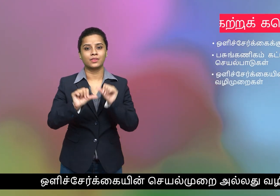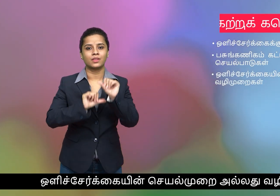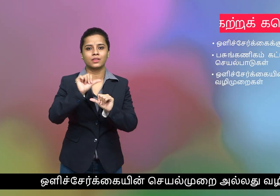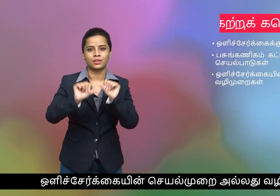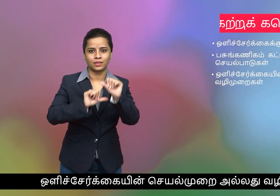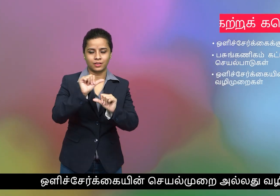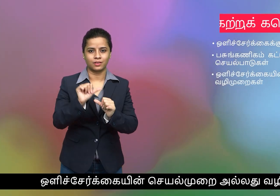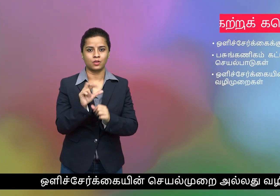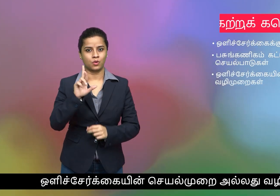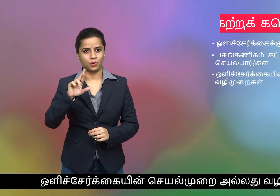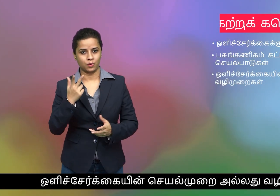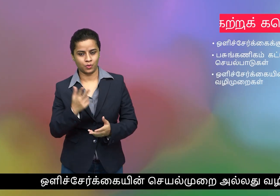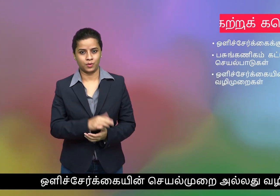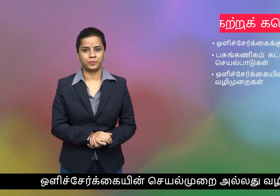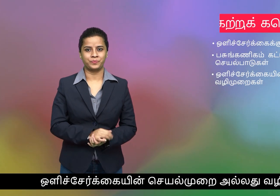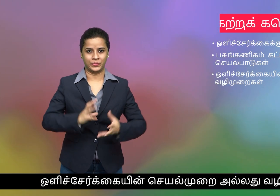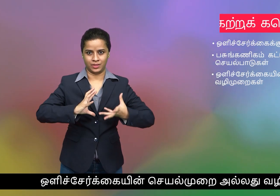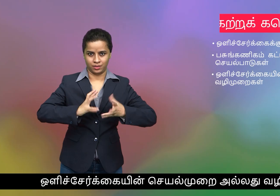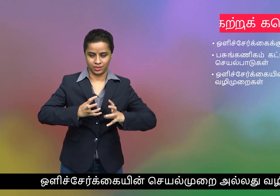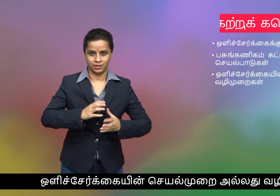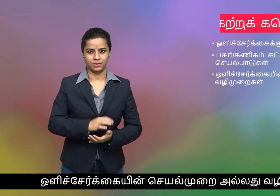ஒளிச்சேர்க்கையின் செயல்முறை மற்றும் வழிமுறைகள்.